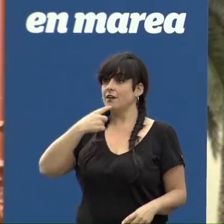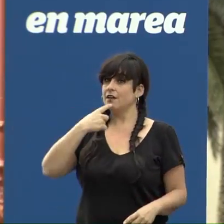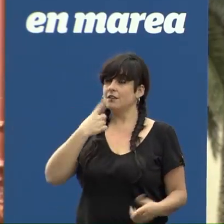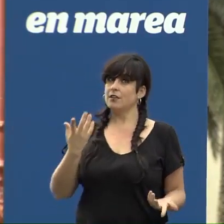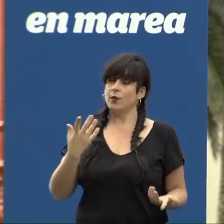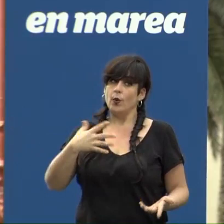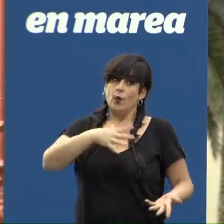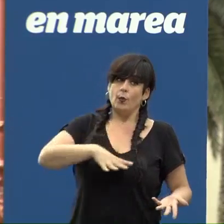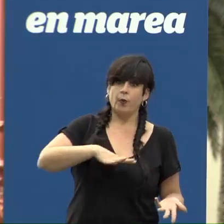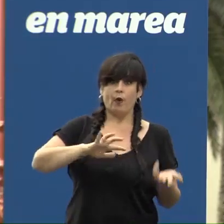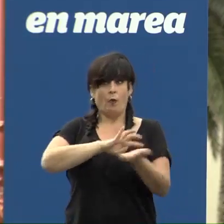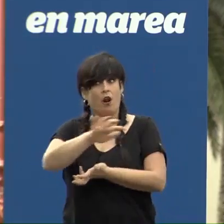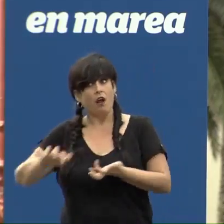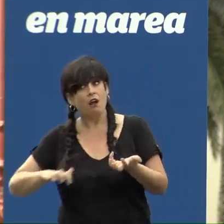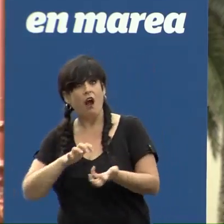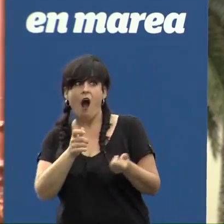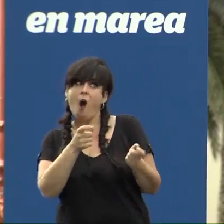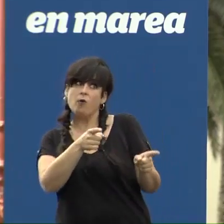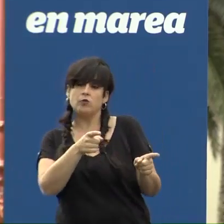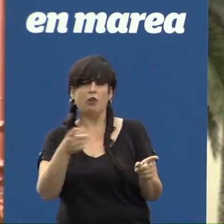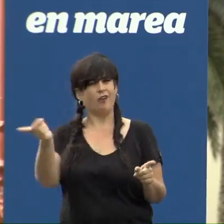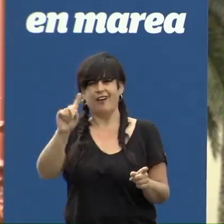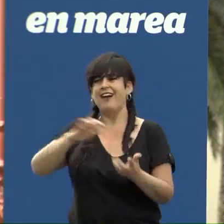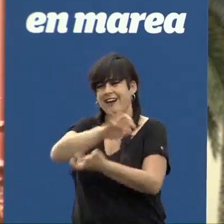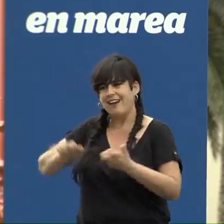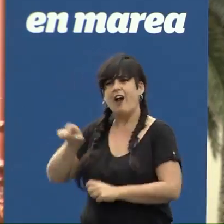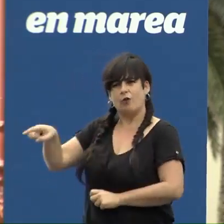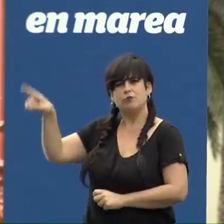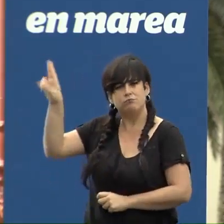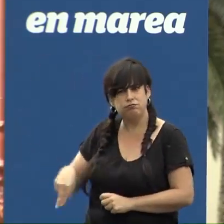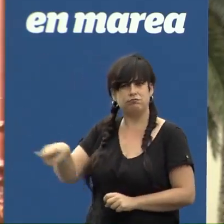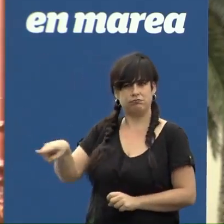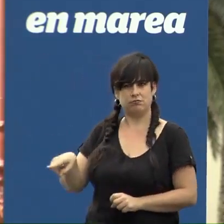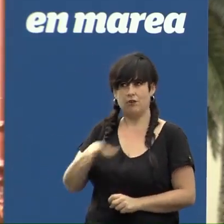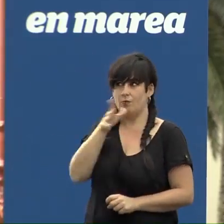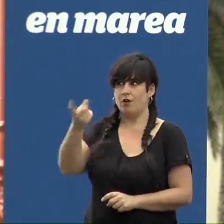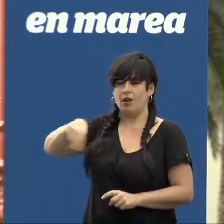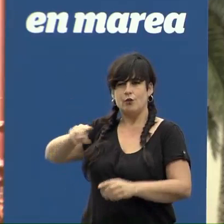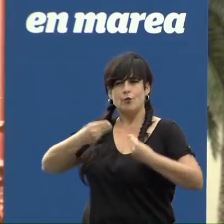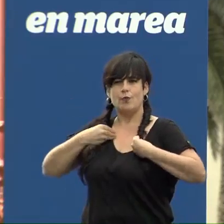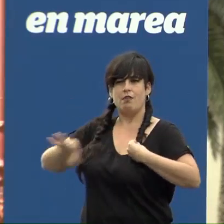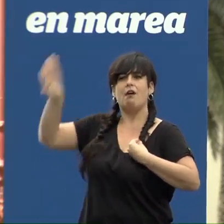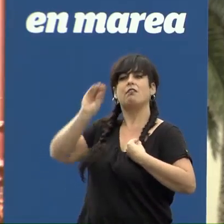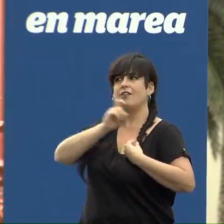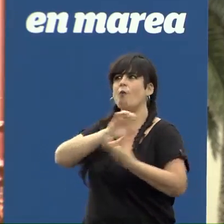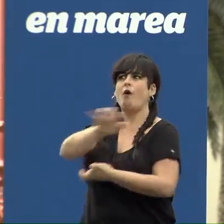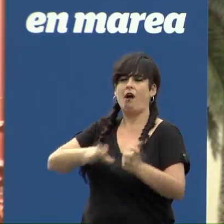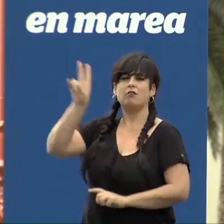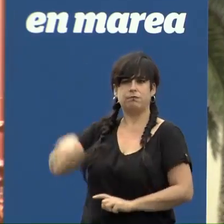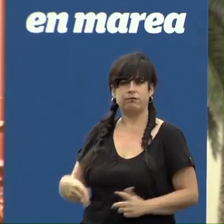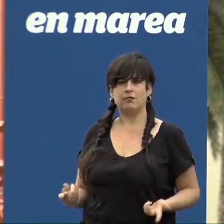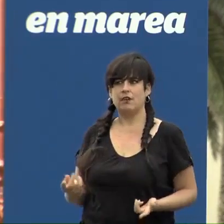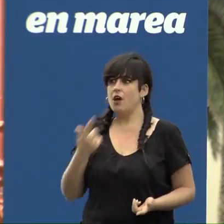noso o caos, cando o caos son eles, cando o caos son as súas políticas, cando o caos son a súa maneira de entender a vida. Aqueles que din que ven o